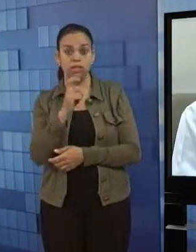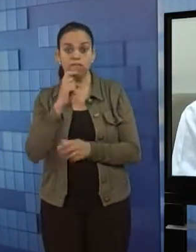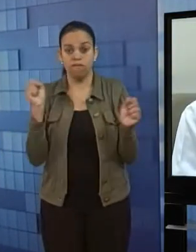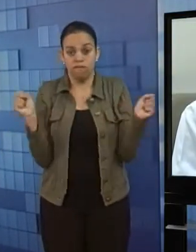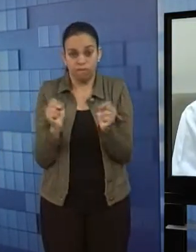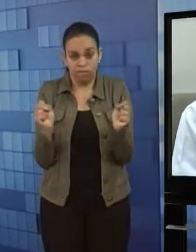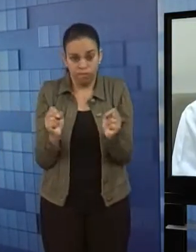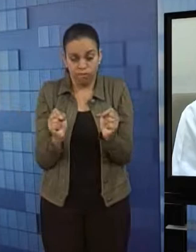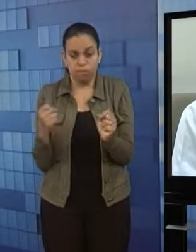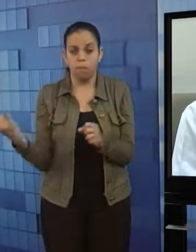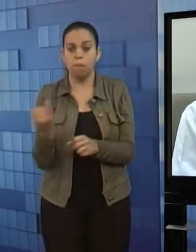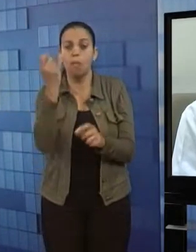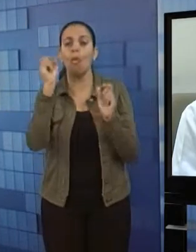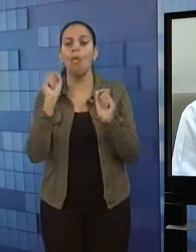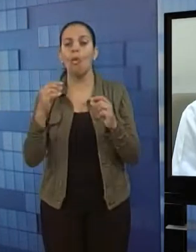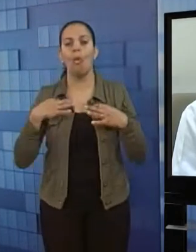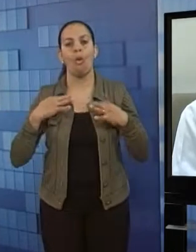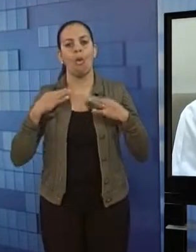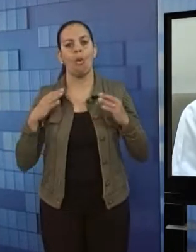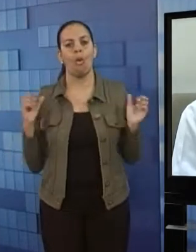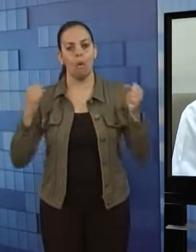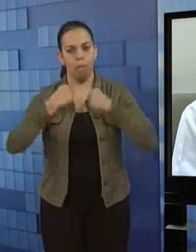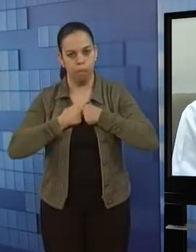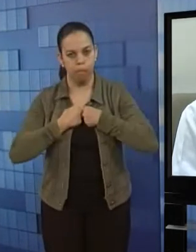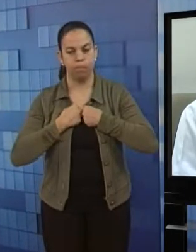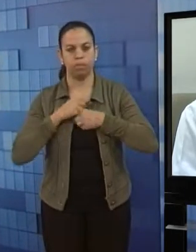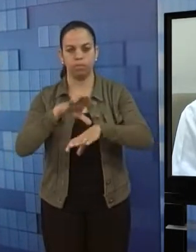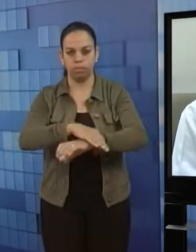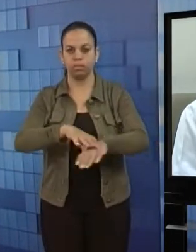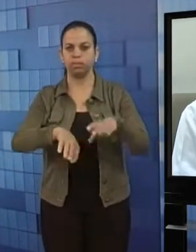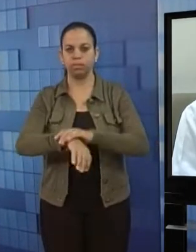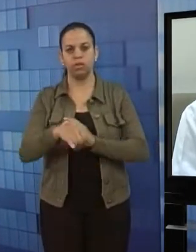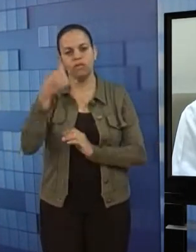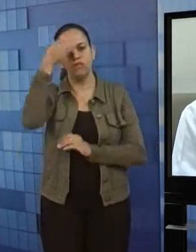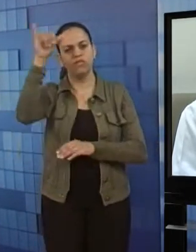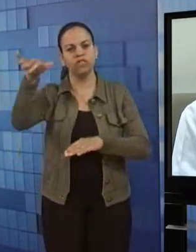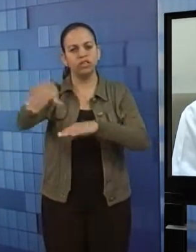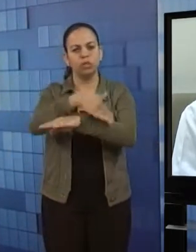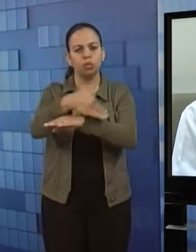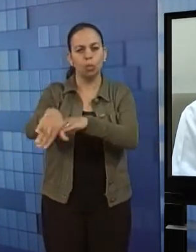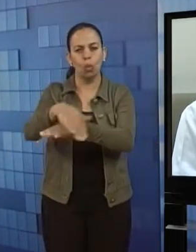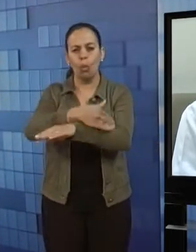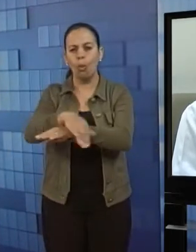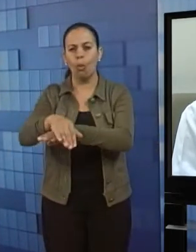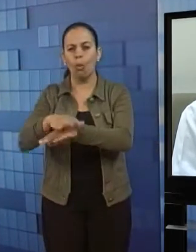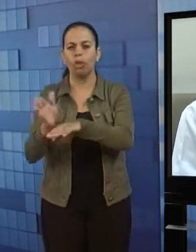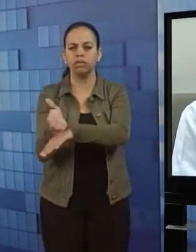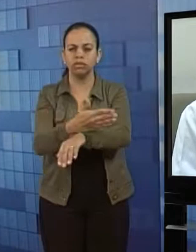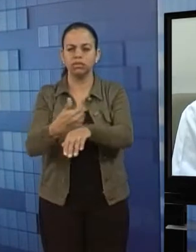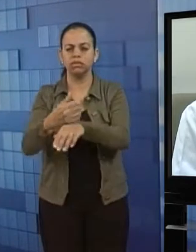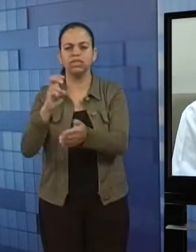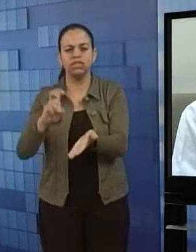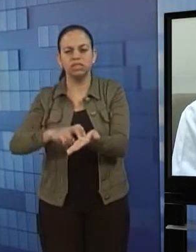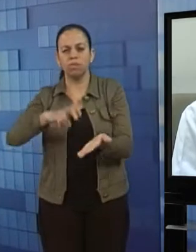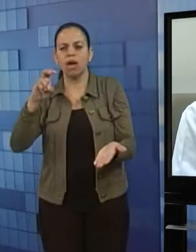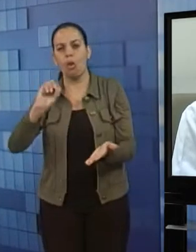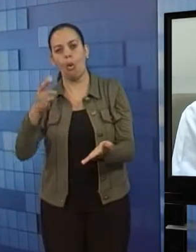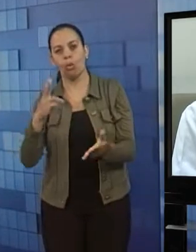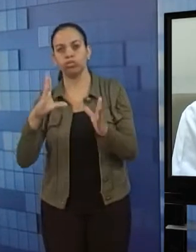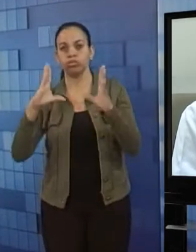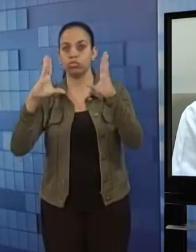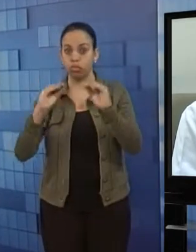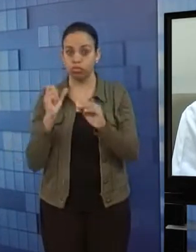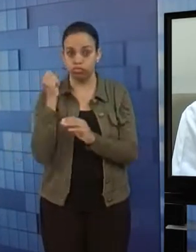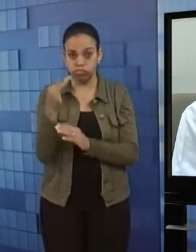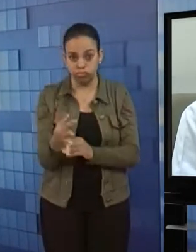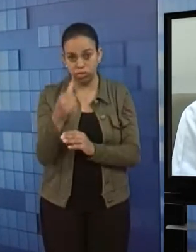frio, né, procurar se agasalhar, evitar sair, né, muito tarde ou muito cedo, se possível, né? Se tiver que sair, andar bem agasalhado,